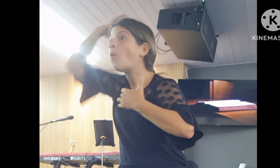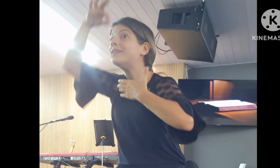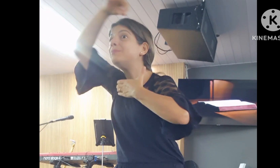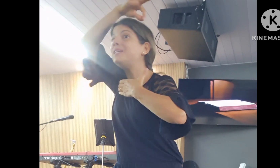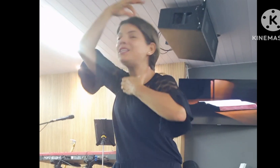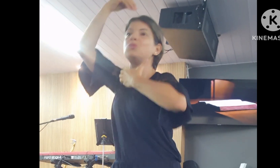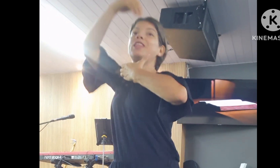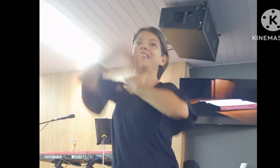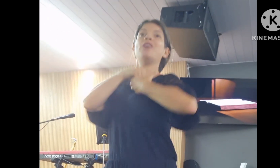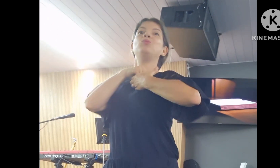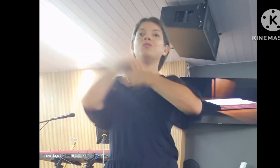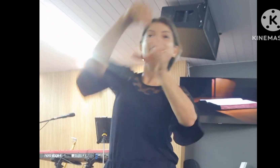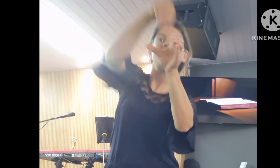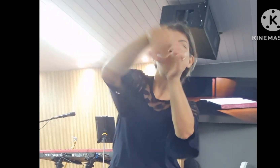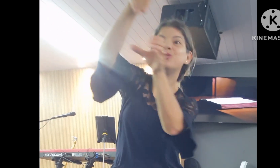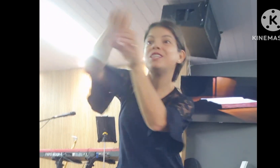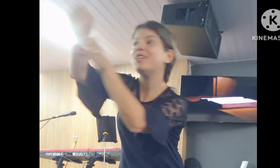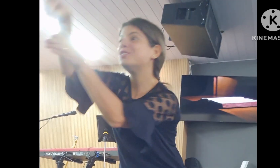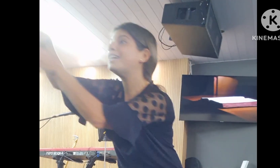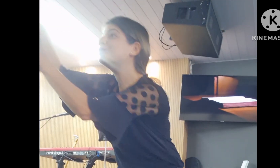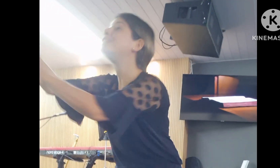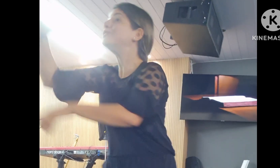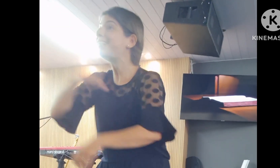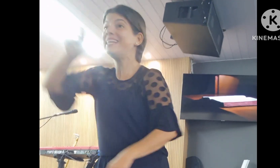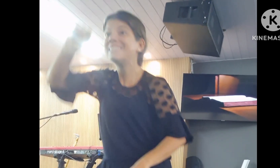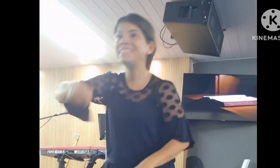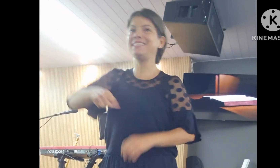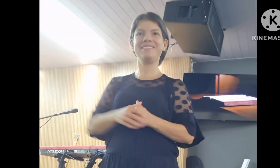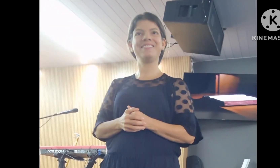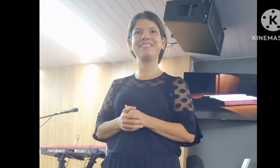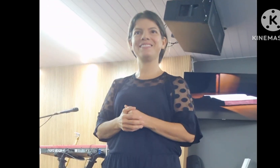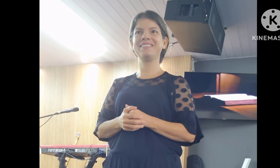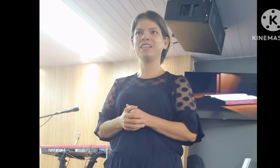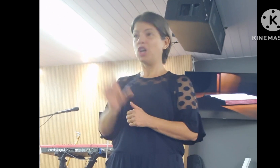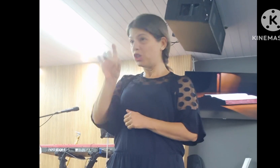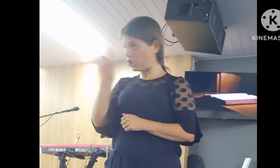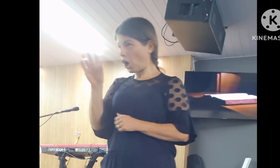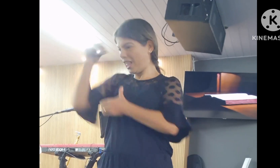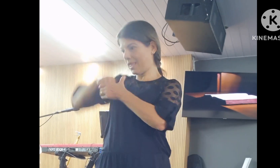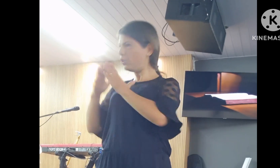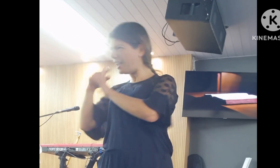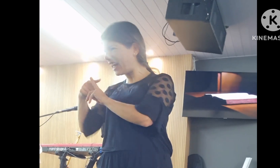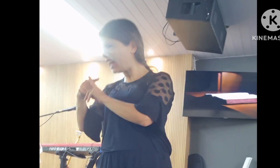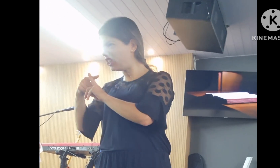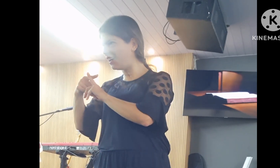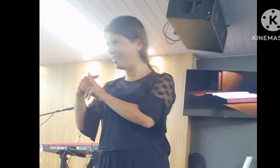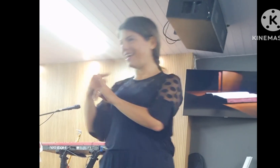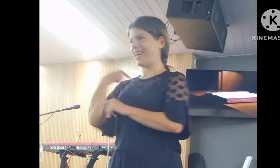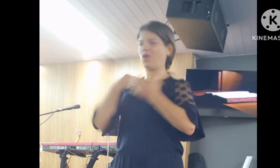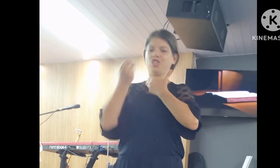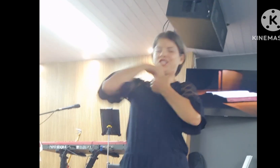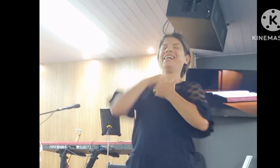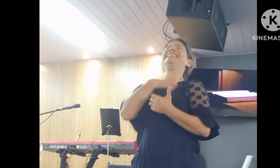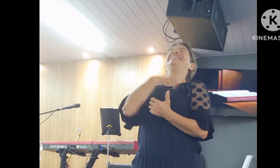Deus, ela está em você. Quando eu estou na igreja? Não, aonde você for, a presença de Deus vai com